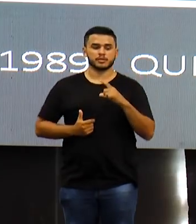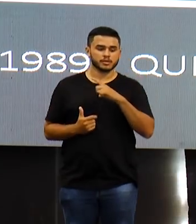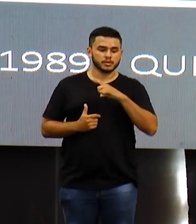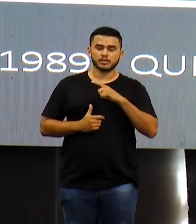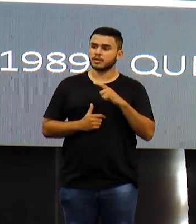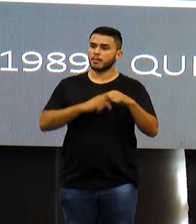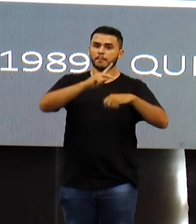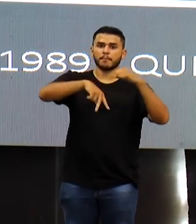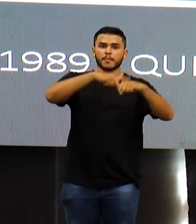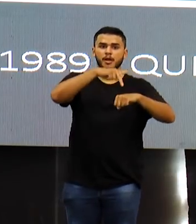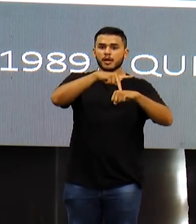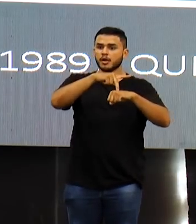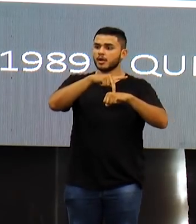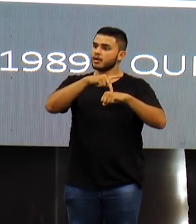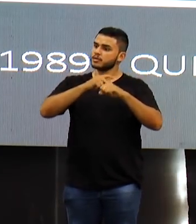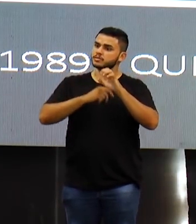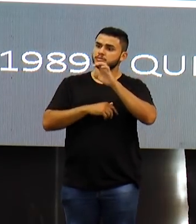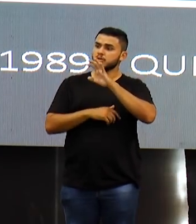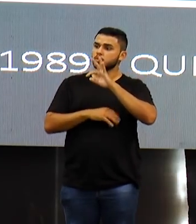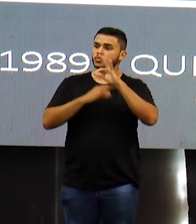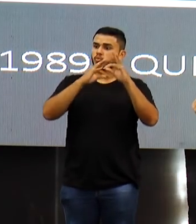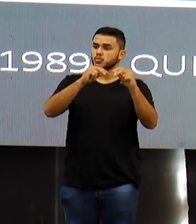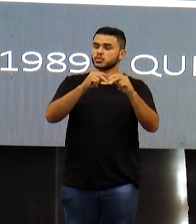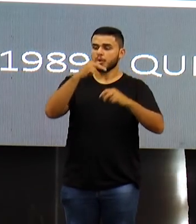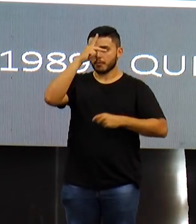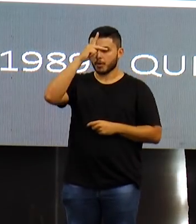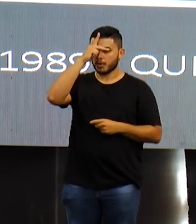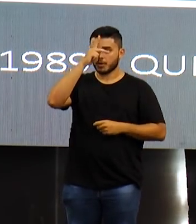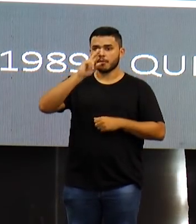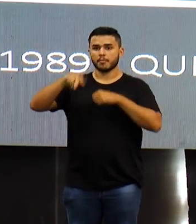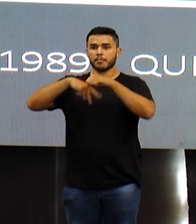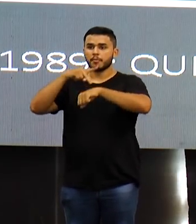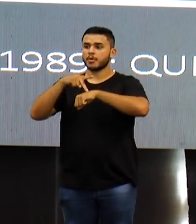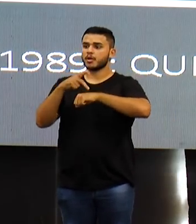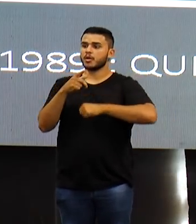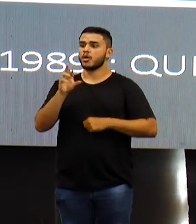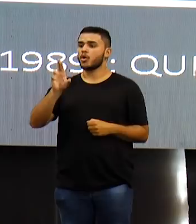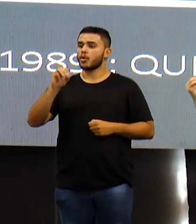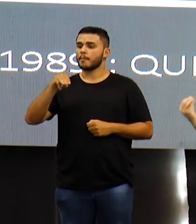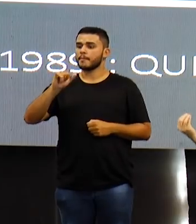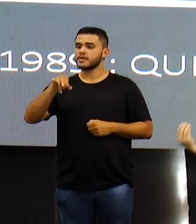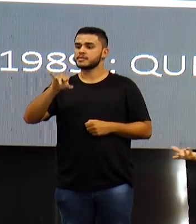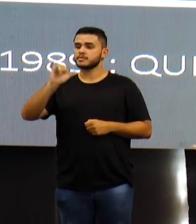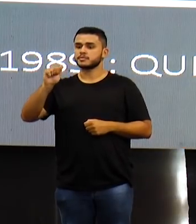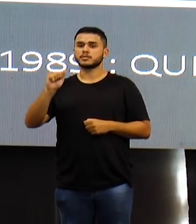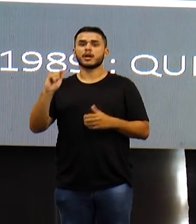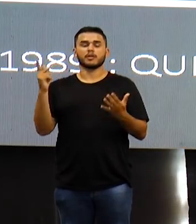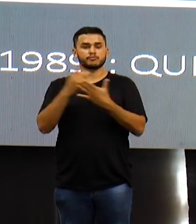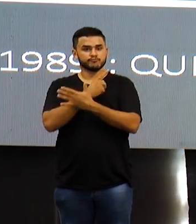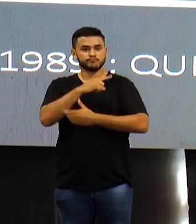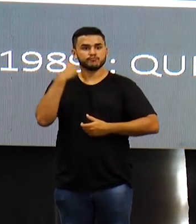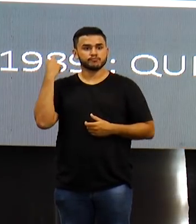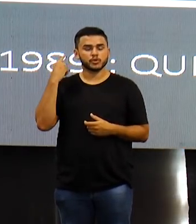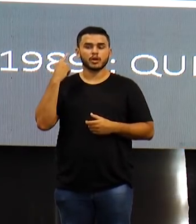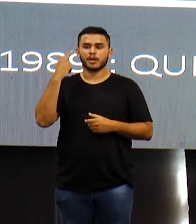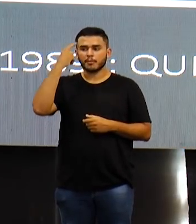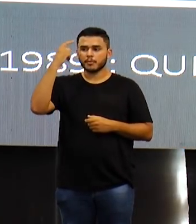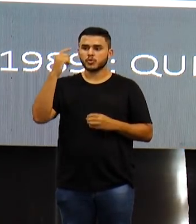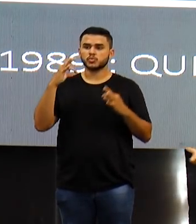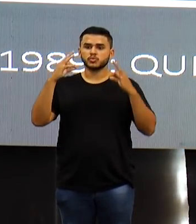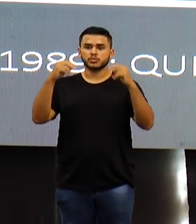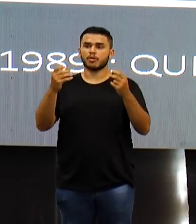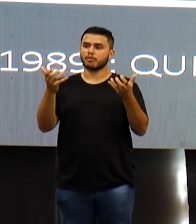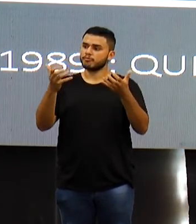o fim da esquerda na Polônia. Nicolau Ceausescu na Romênia será fuzilado, e aí nós